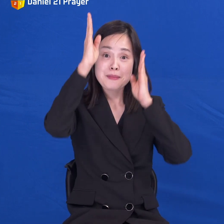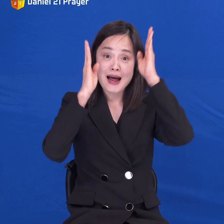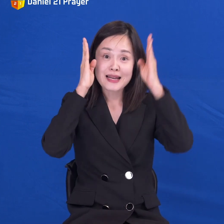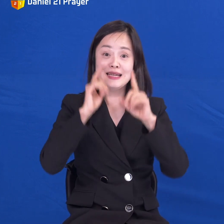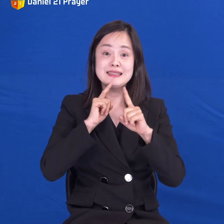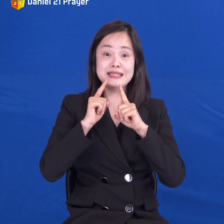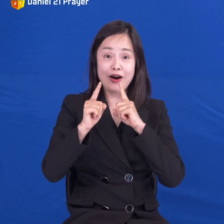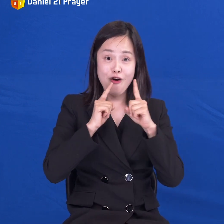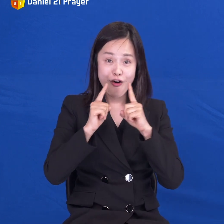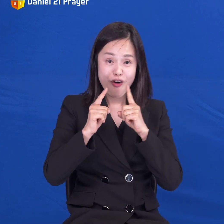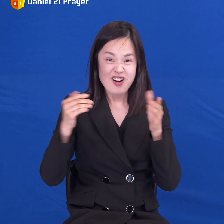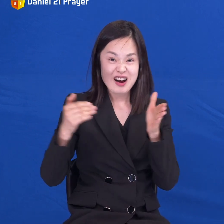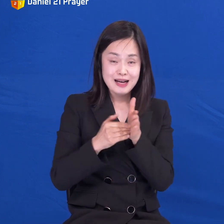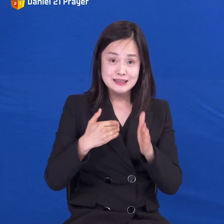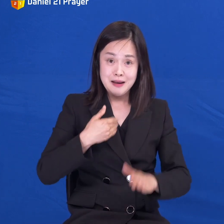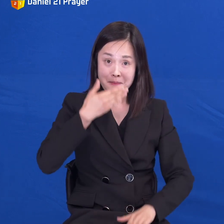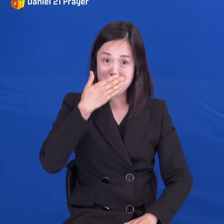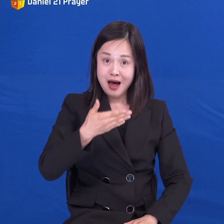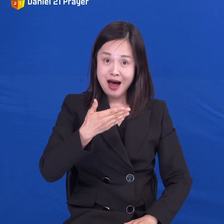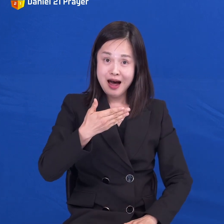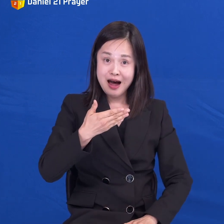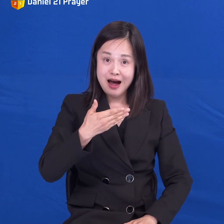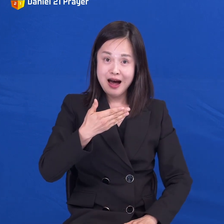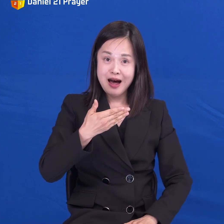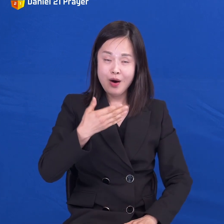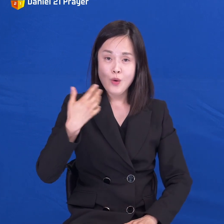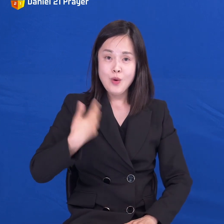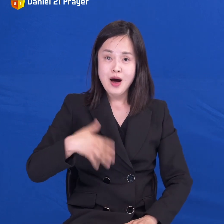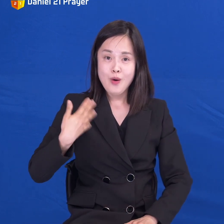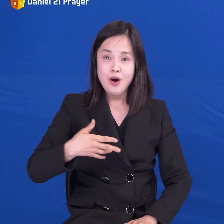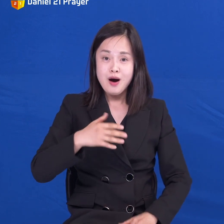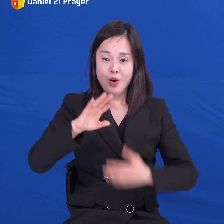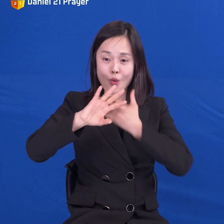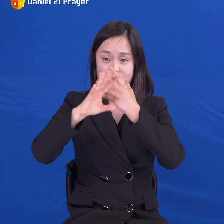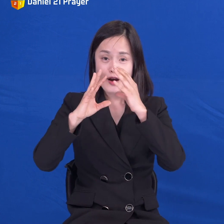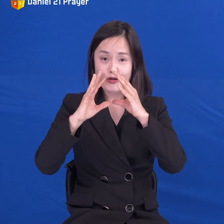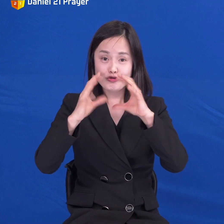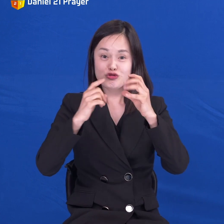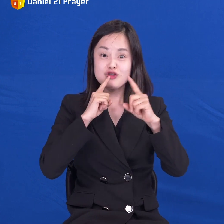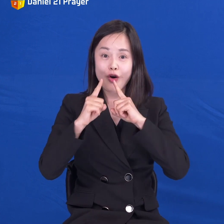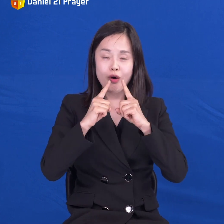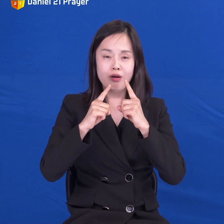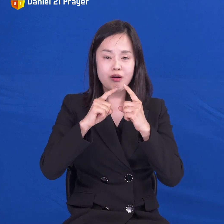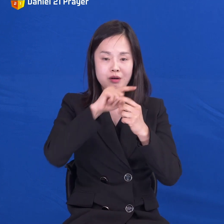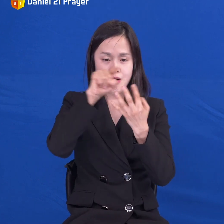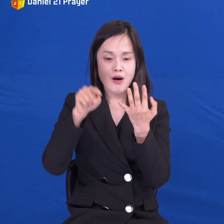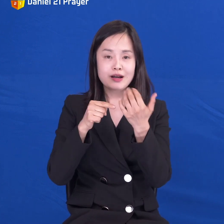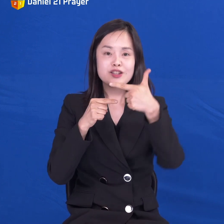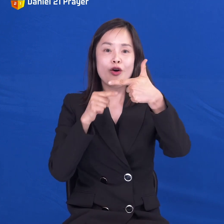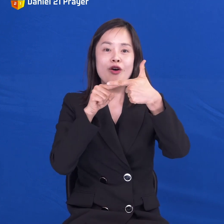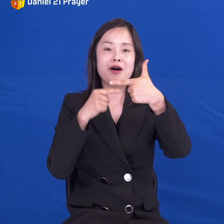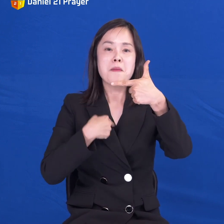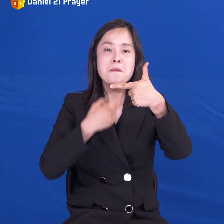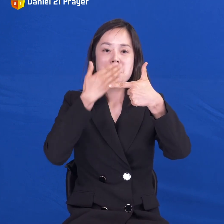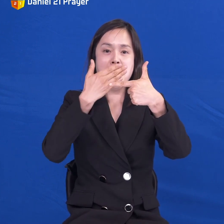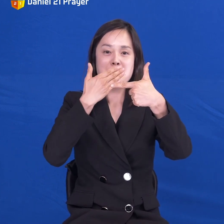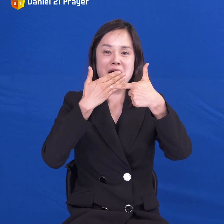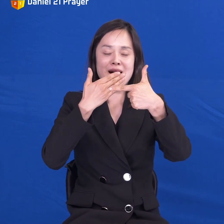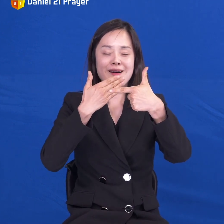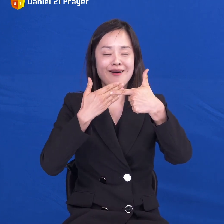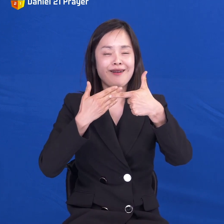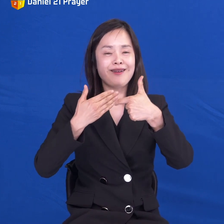말레이어만 정복하면은 더 3개 국어를 더해서 6개 국어를 하는 거야. 막 격려를 하시는 거예요.